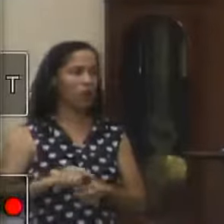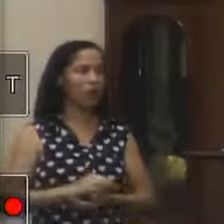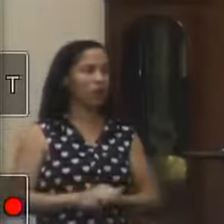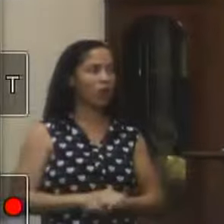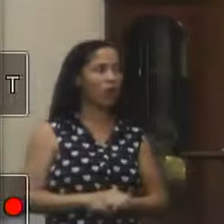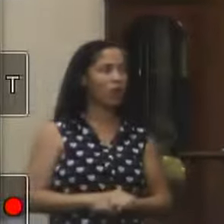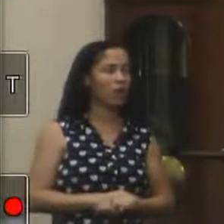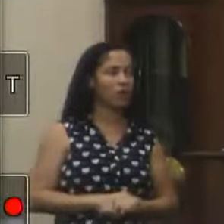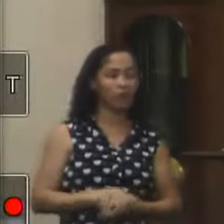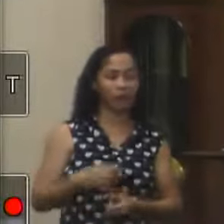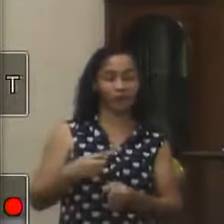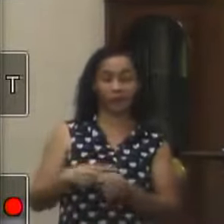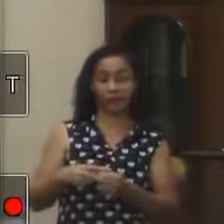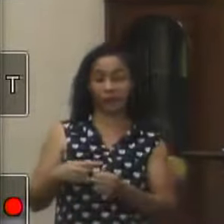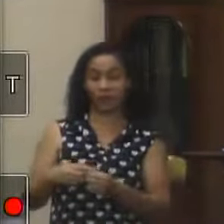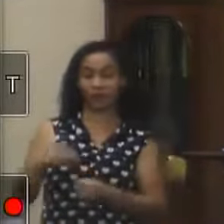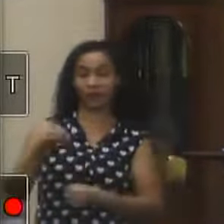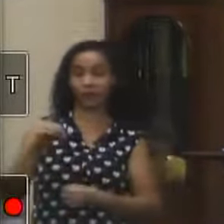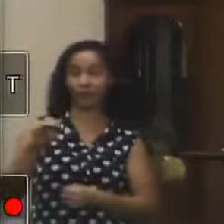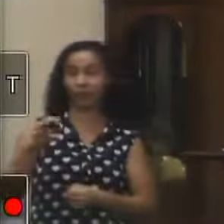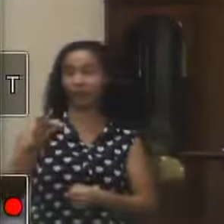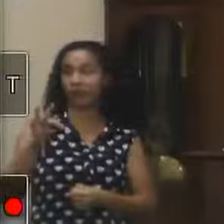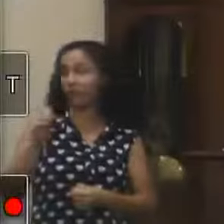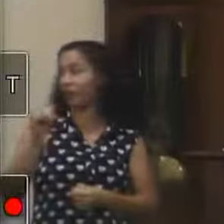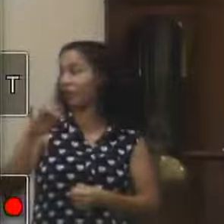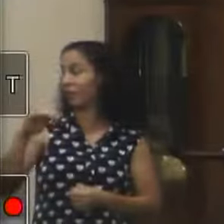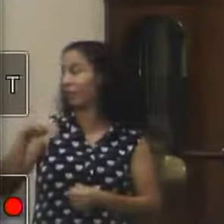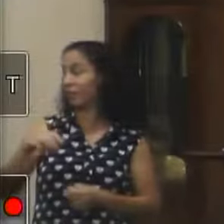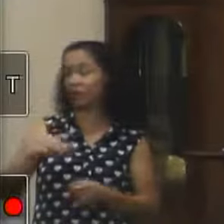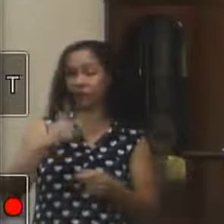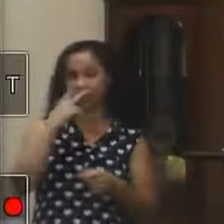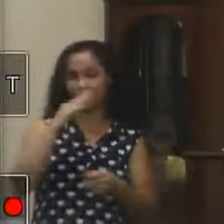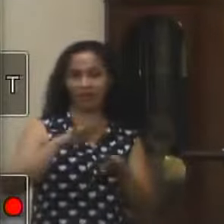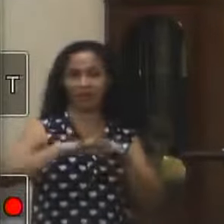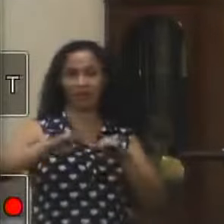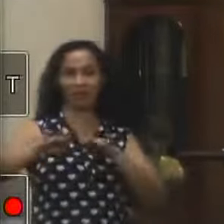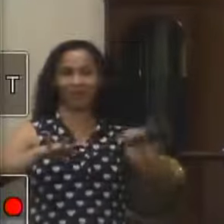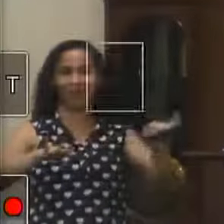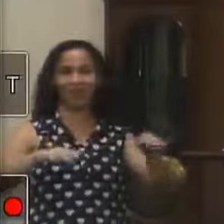o bairro de Fátima, o bairro de Fátima parece que é dividido em duas partes,